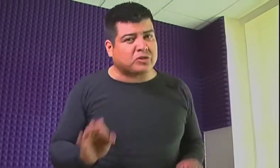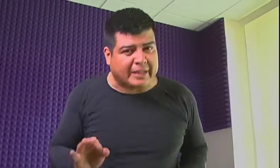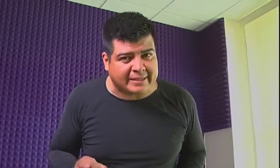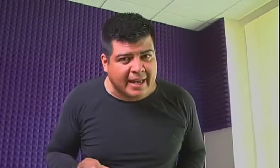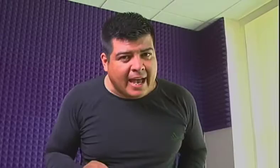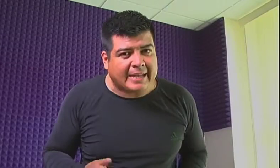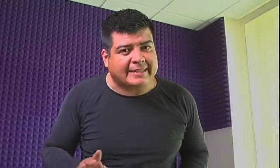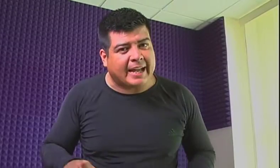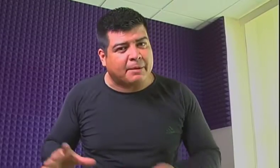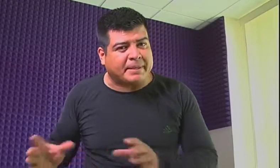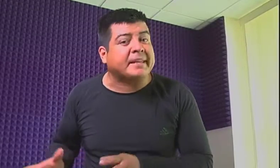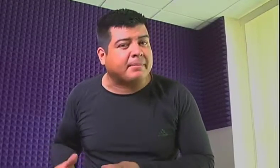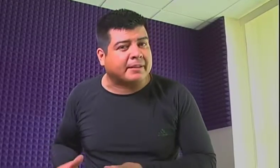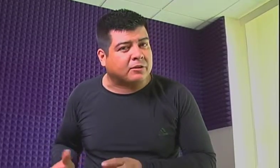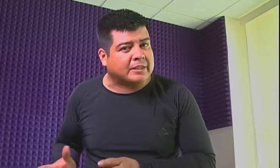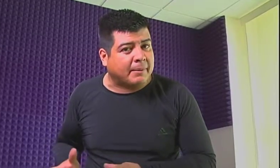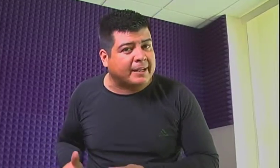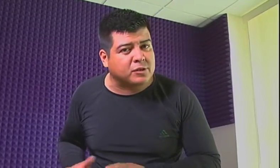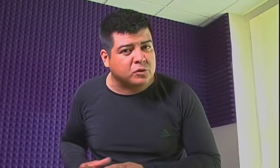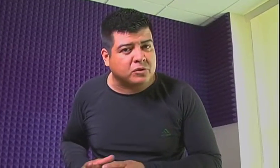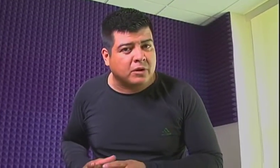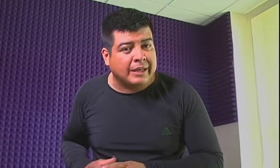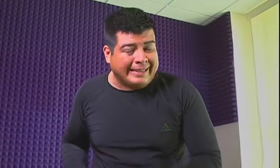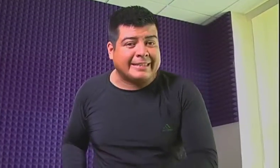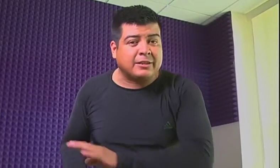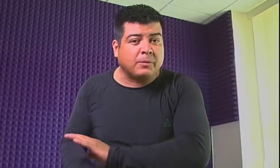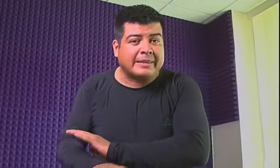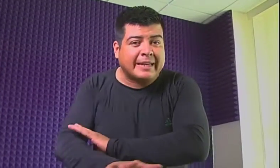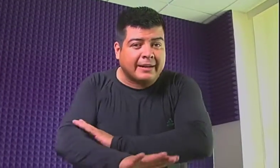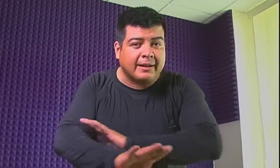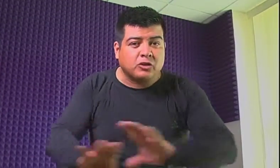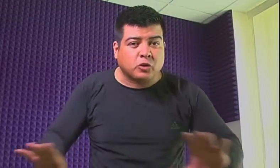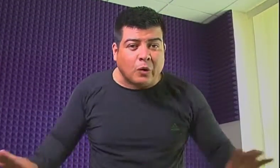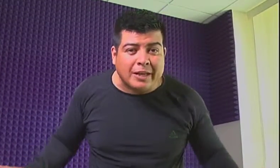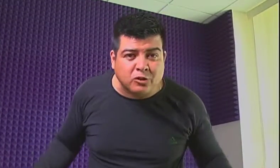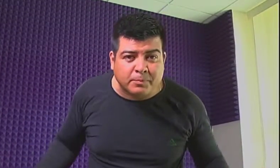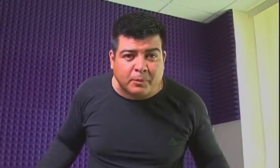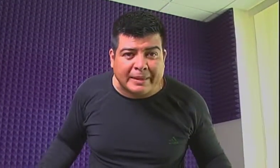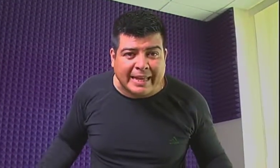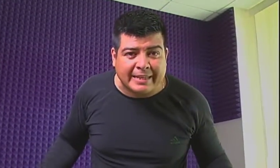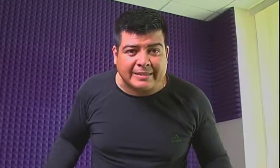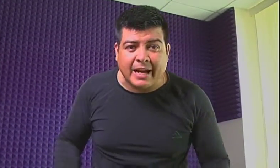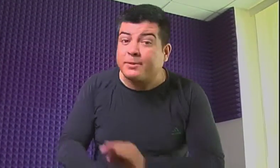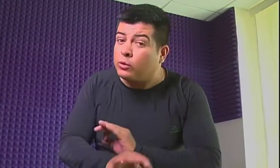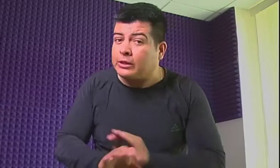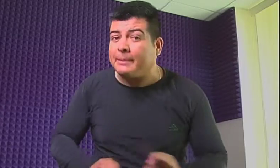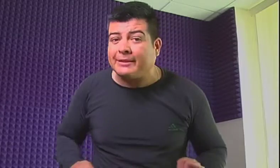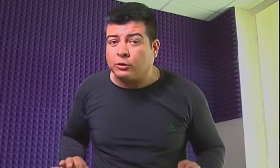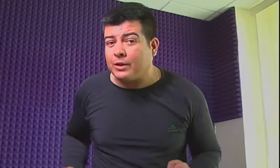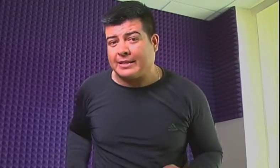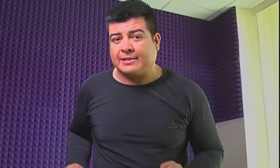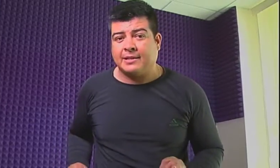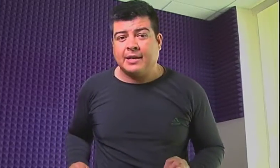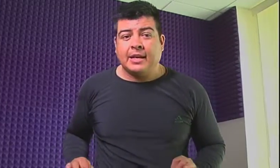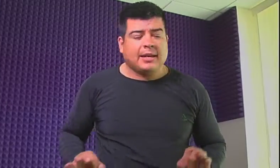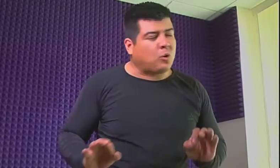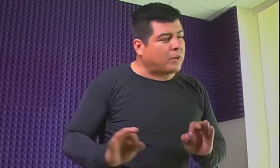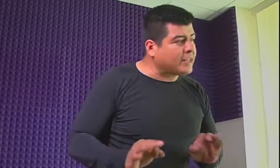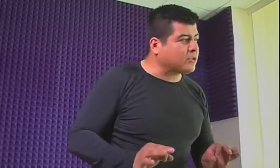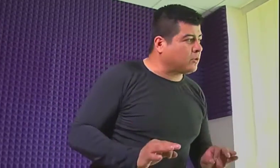tres hasta el pesebre en donde estaba Jesús, decidió vender todas sus propiedades, absolutamente todas. Con esto,